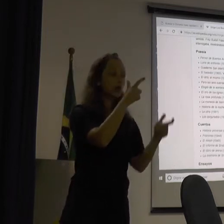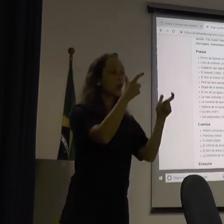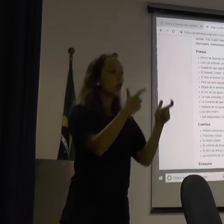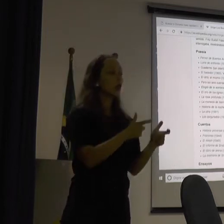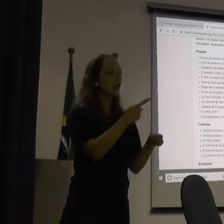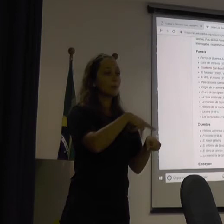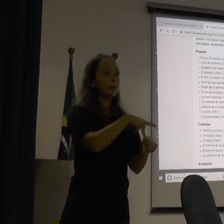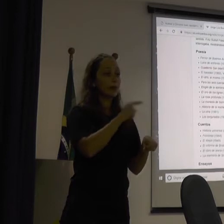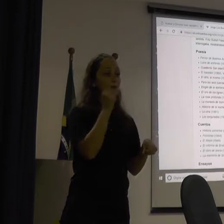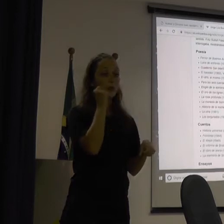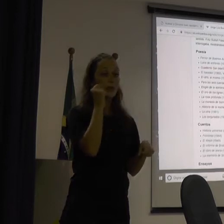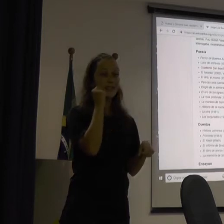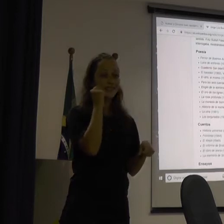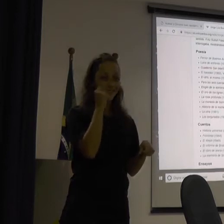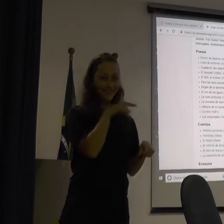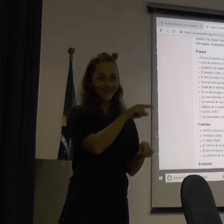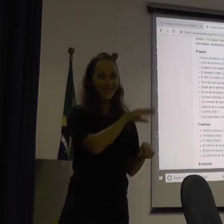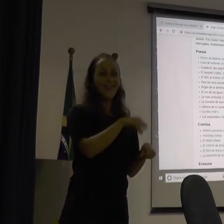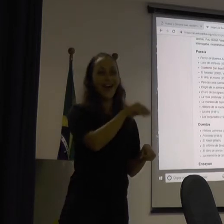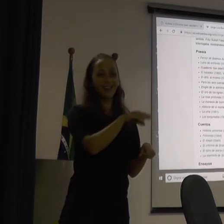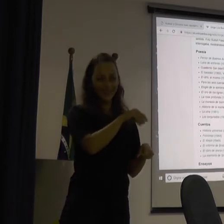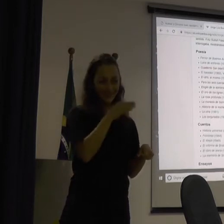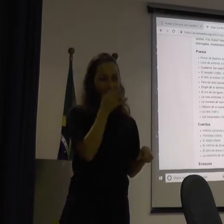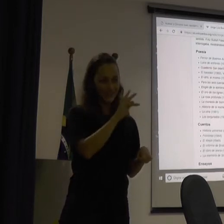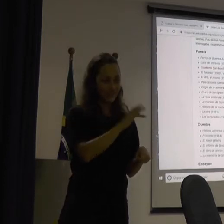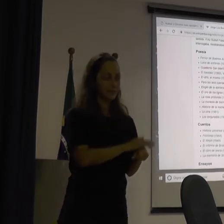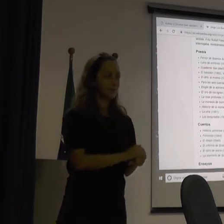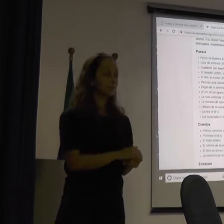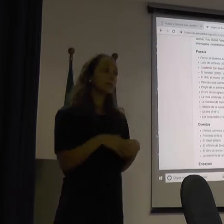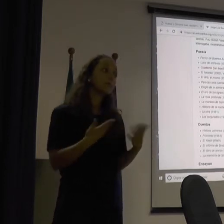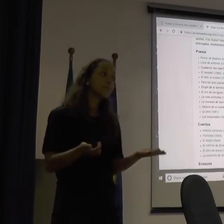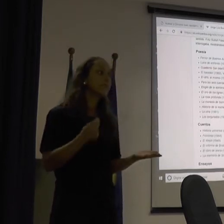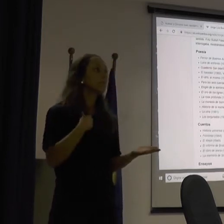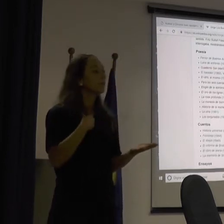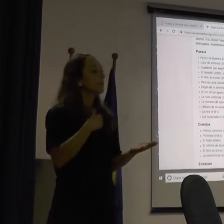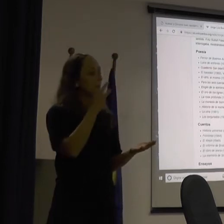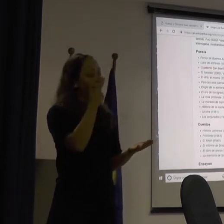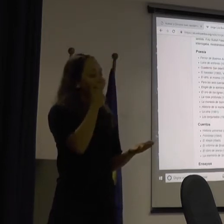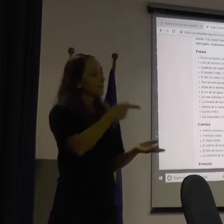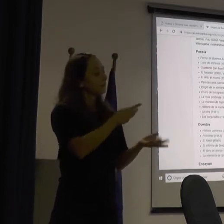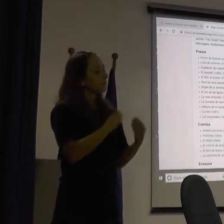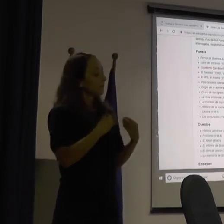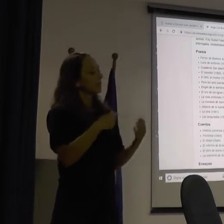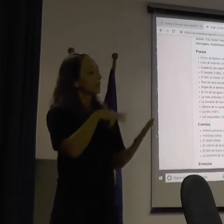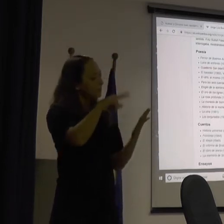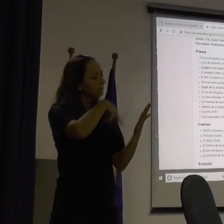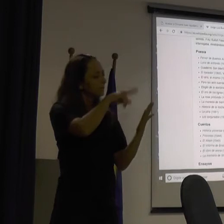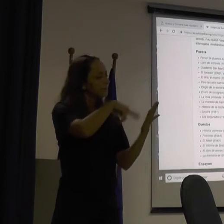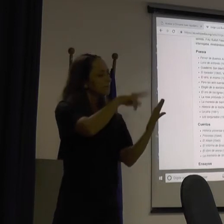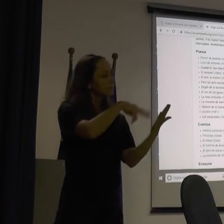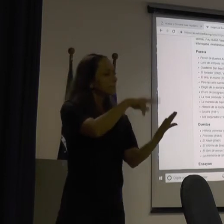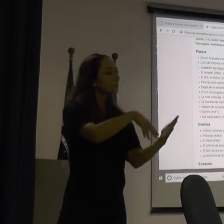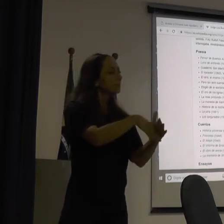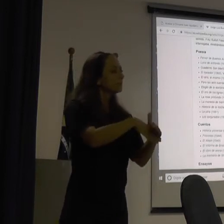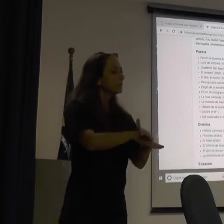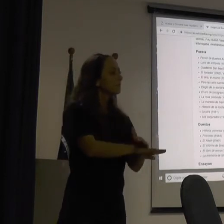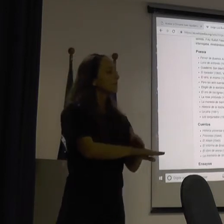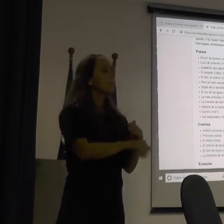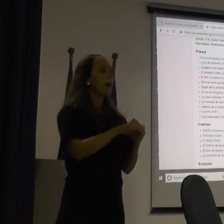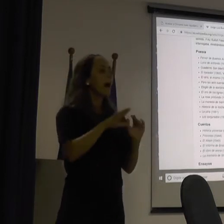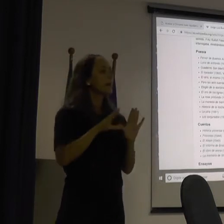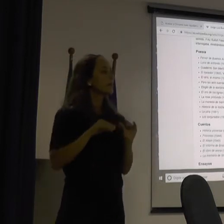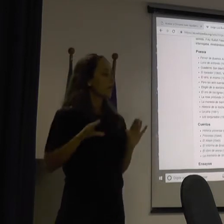né? Então, para mim foi assim muito cômodo, eu comecei a gostar cada vez mais, e era muito fácil, porque ao mesmo tempo que eu